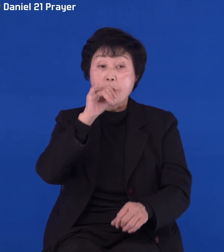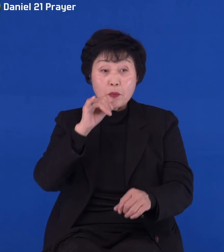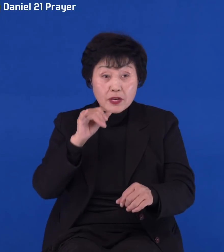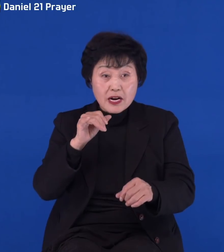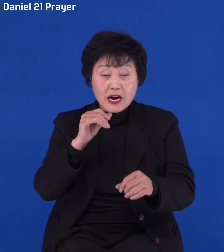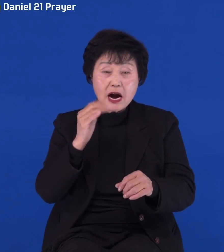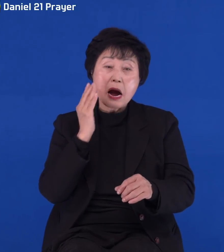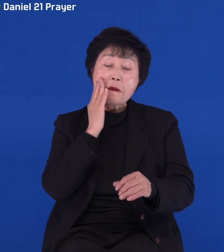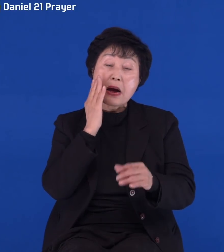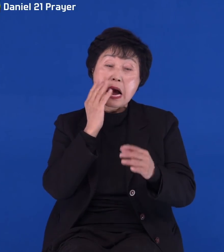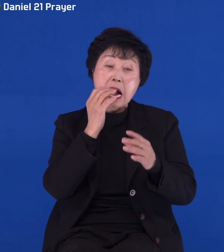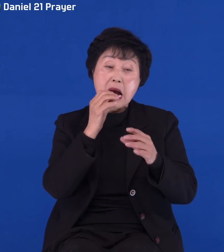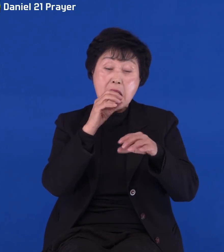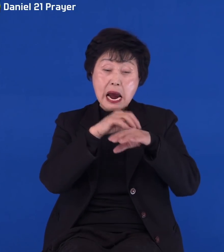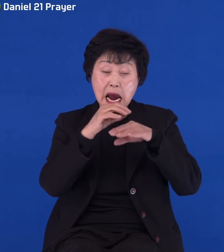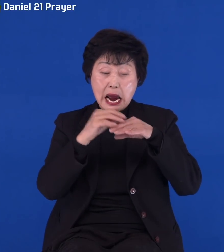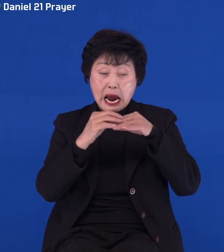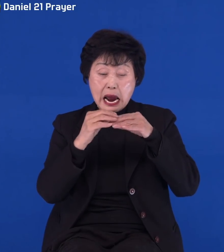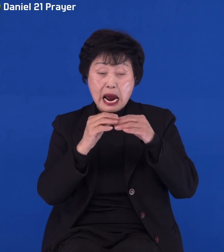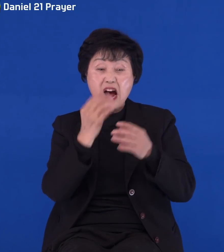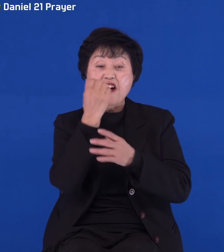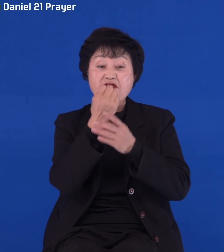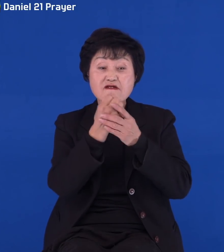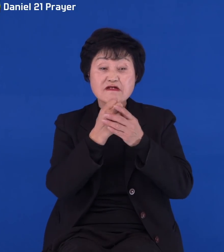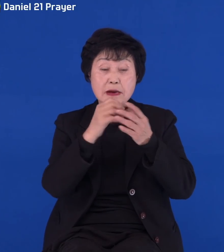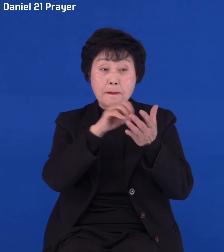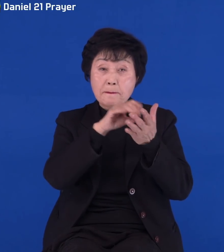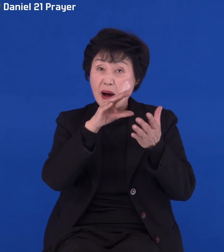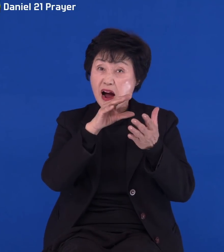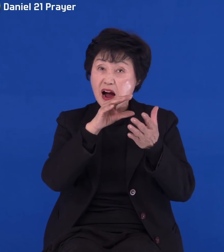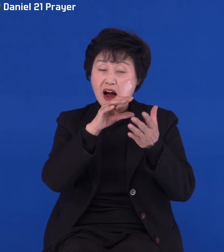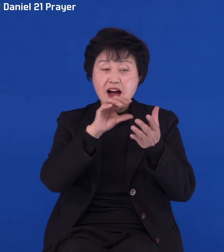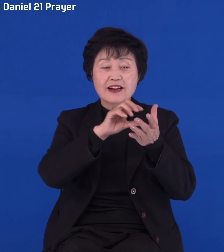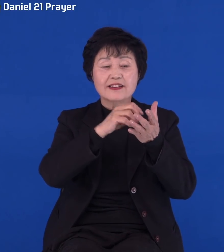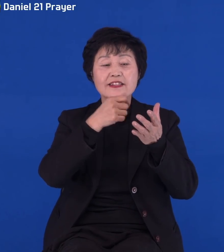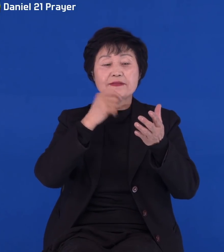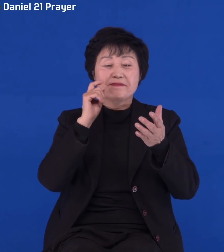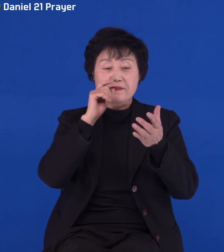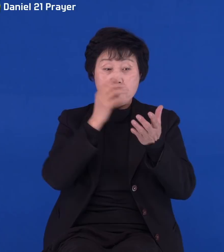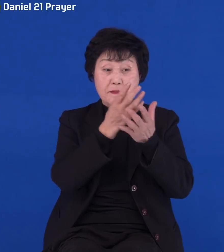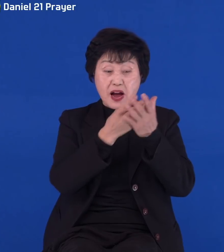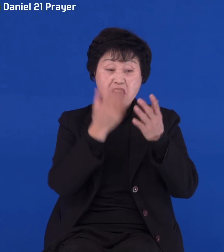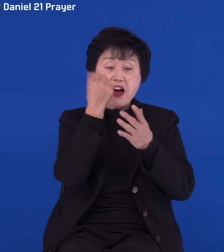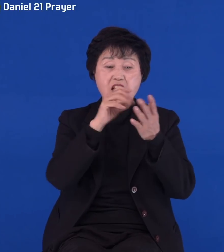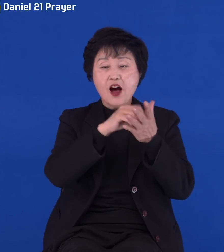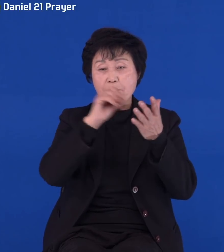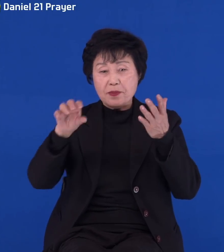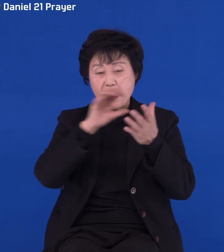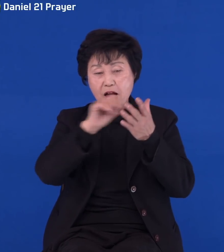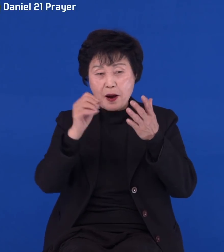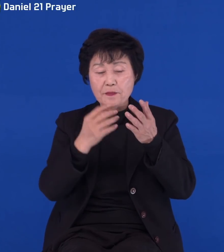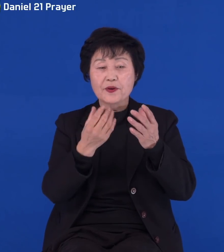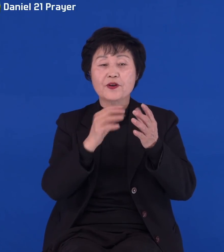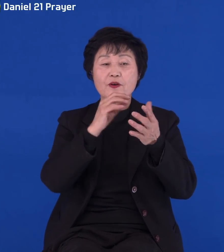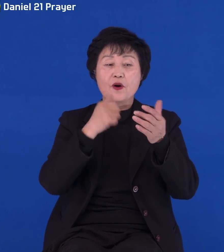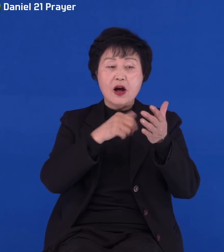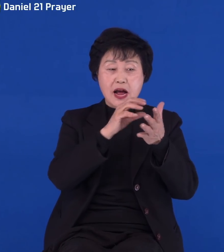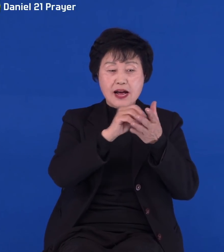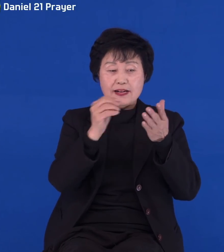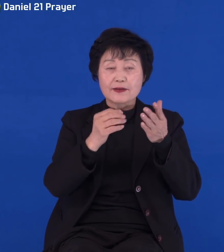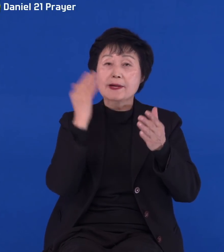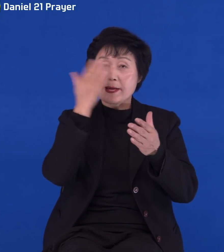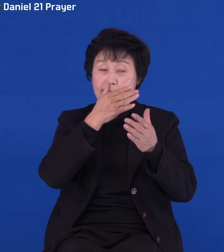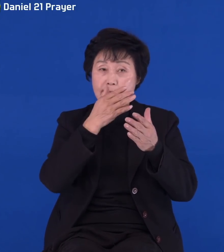빵을 굽고 저희 집에 갖고 와서 저희 아들과 함께 둘이서 이렇게 기도했습니다. 하나님, 저희를 자녀 삼아 주셔서 감사합니다.